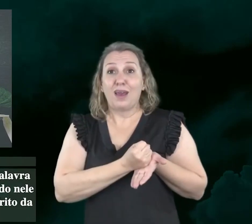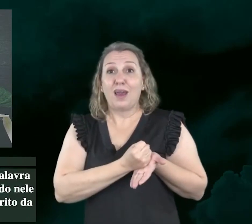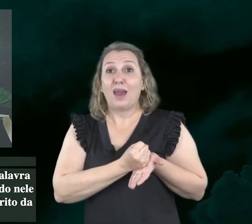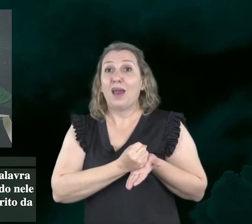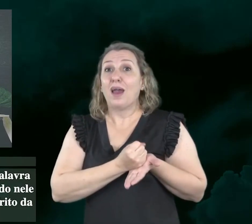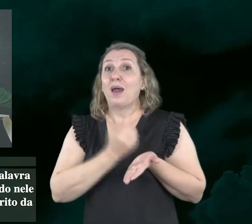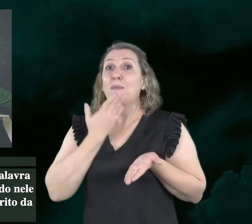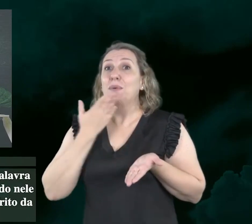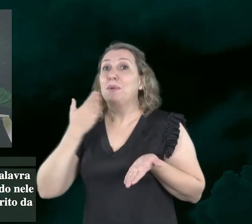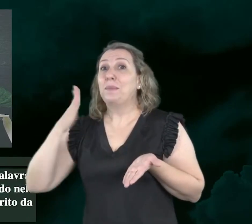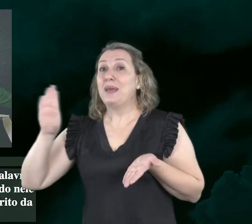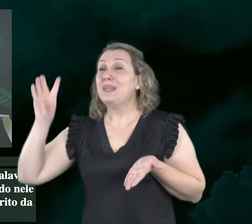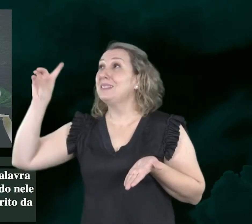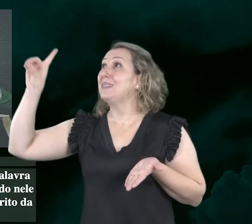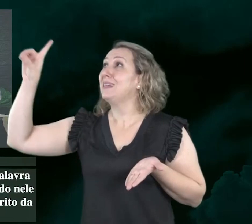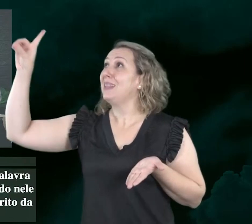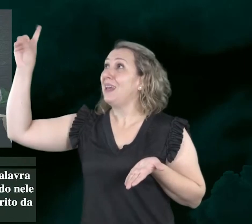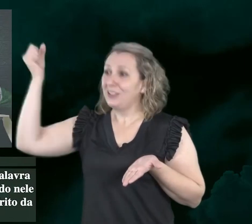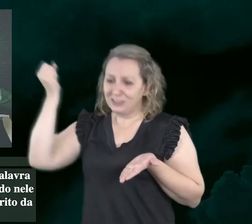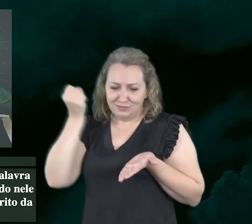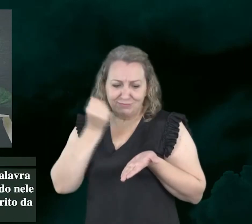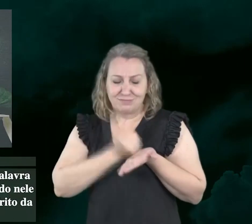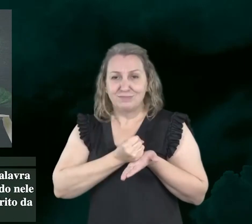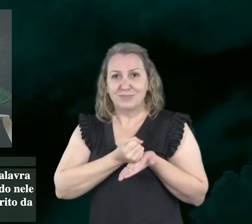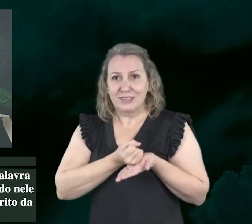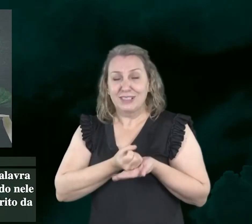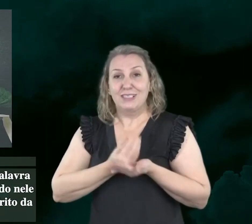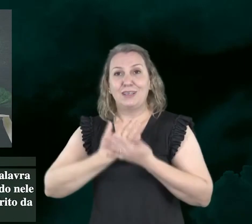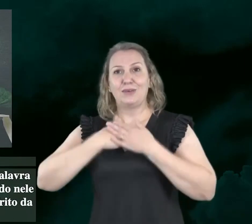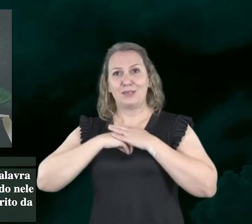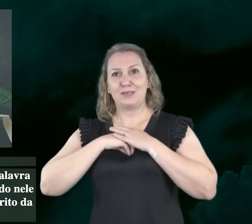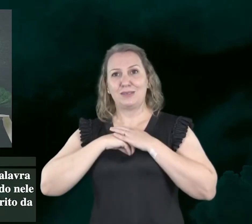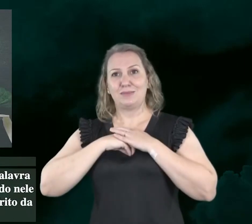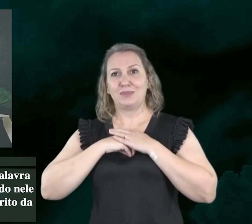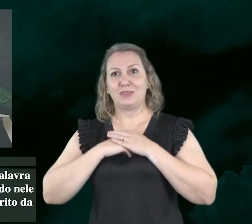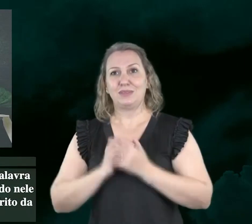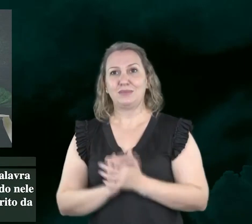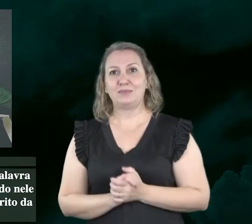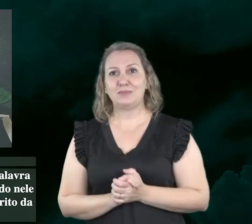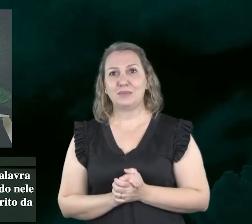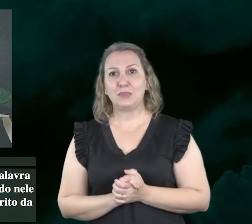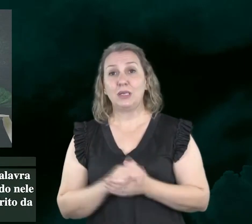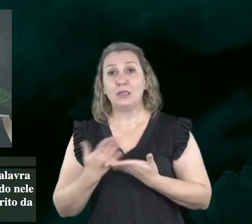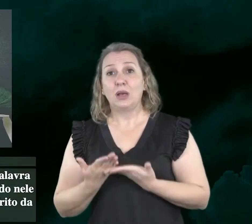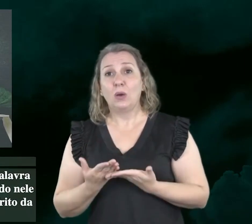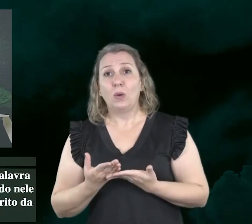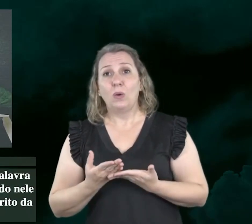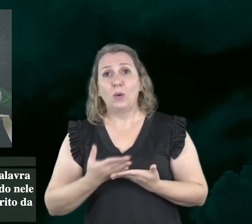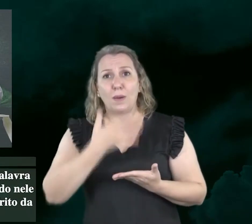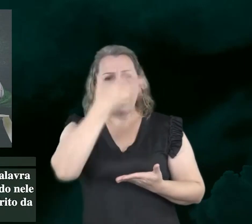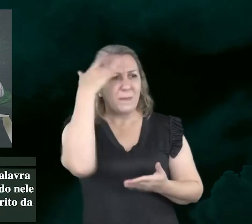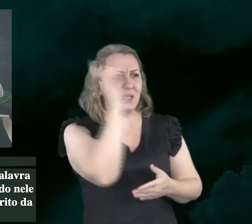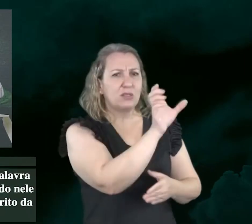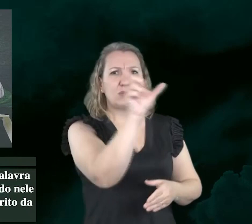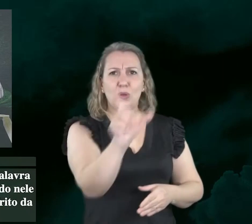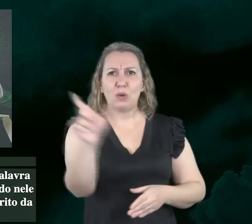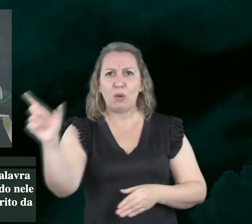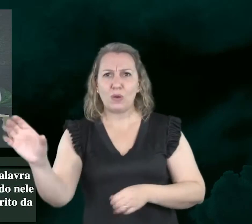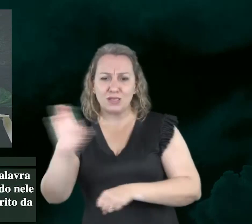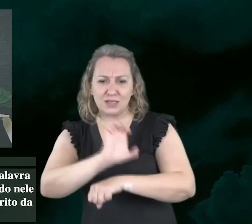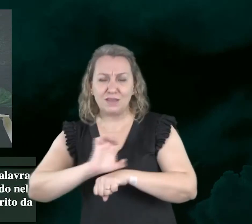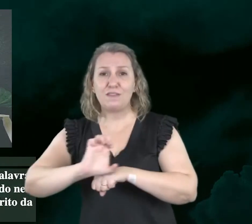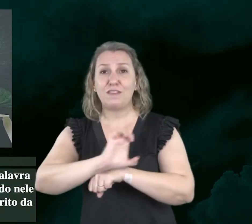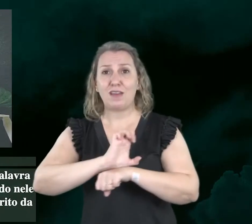foi quando os efésios ouviram a palavra da verdade, o evangelho da